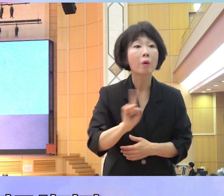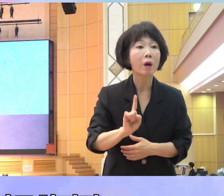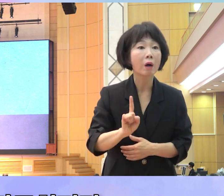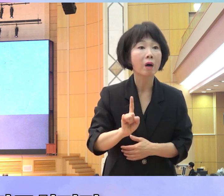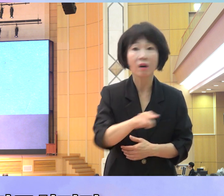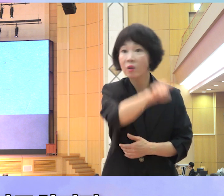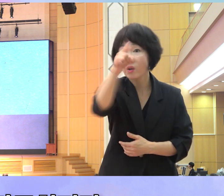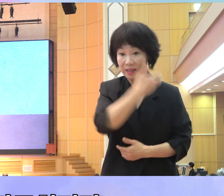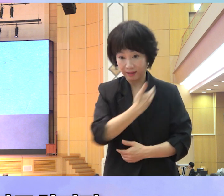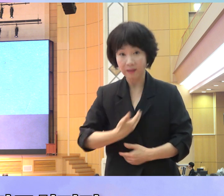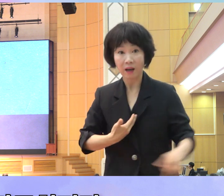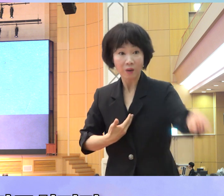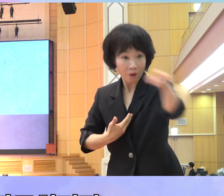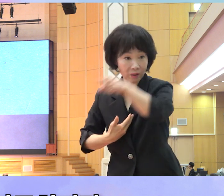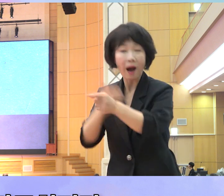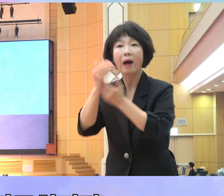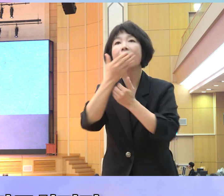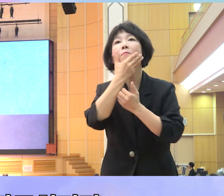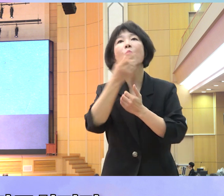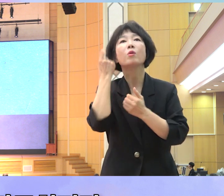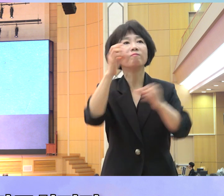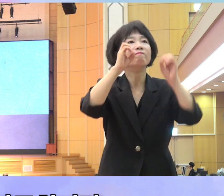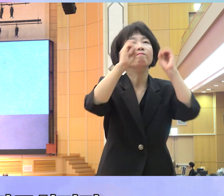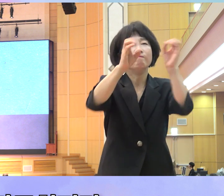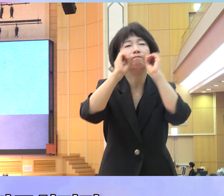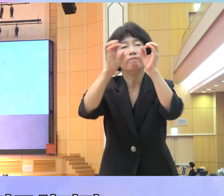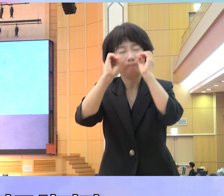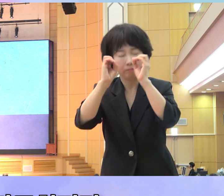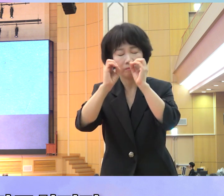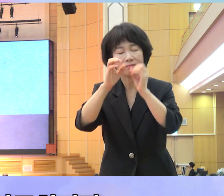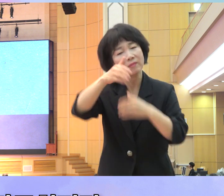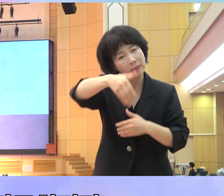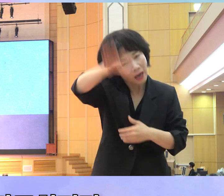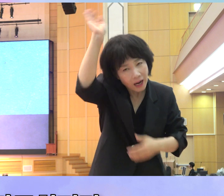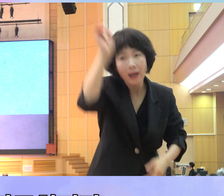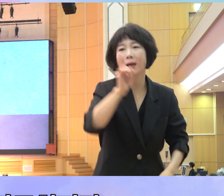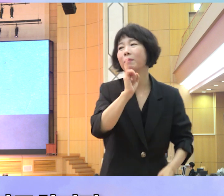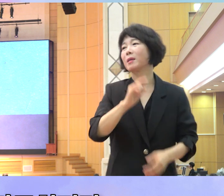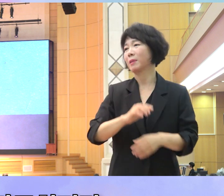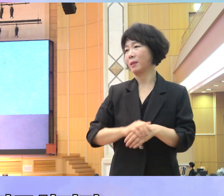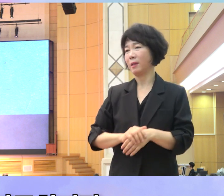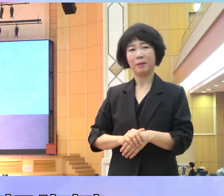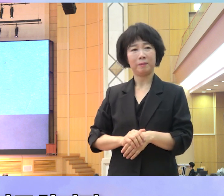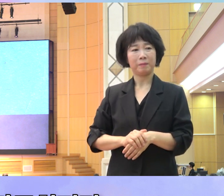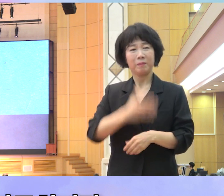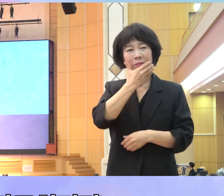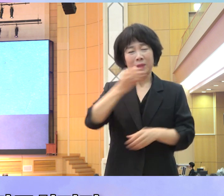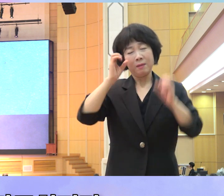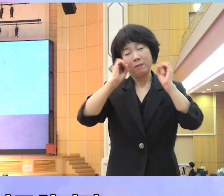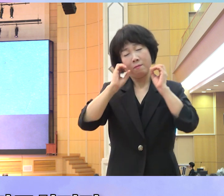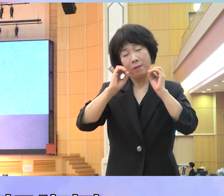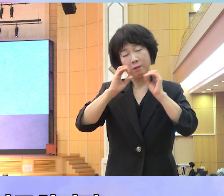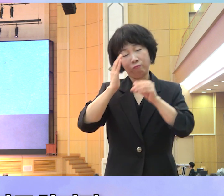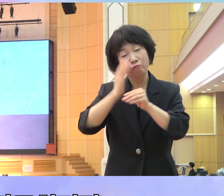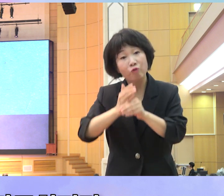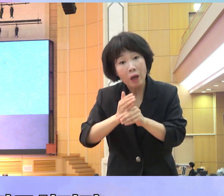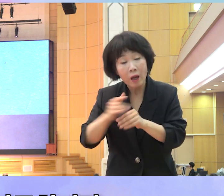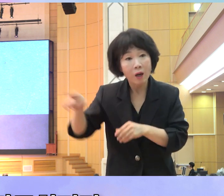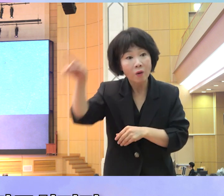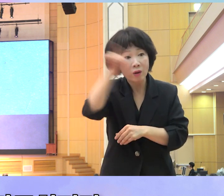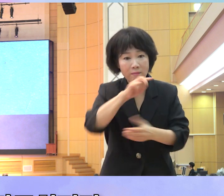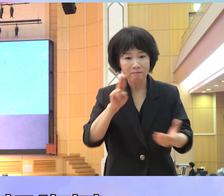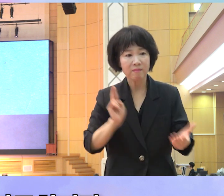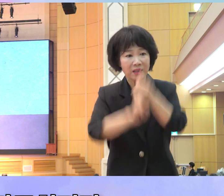말씀을 전하다가 여러 가지의 뭐들이 일어나? 기적들이 일어나. 하나님의 은혜가 막 일어나기 시작해. 그럴 때 너희들 뭐 해야